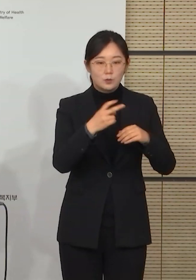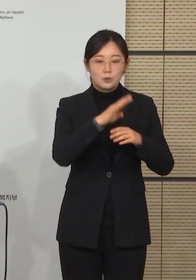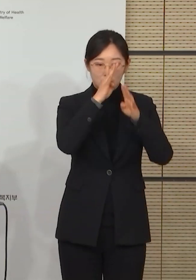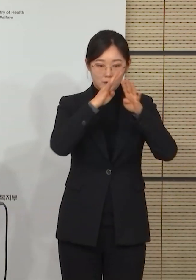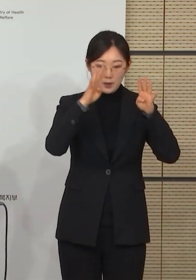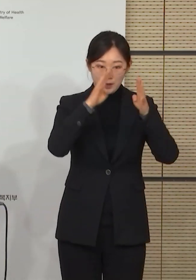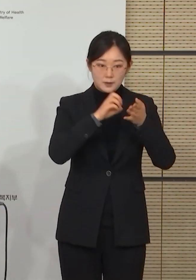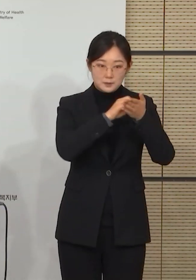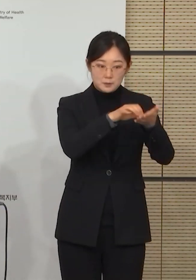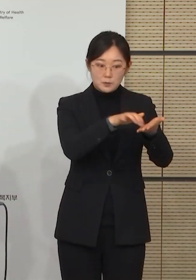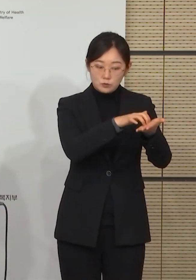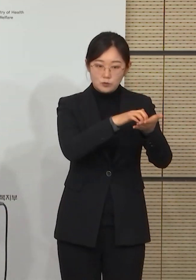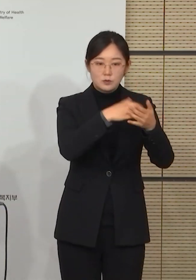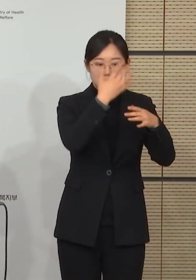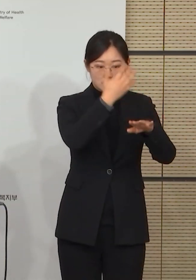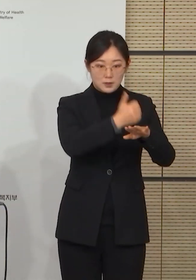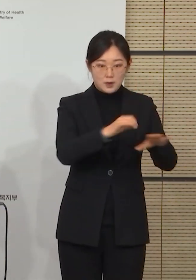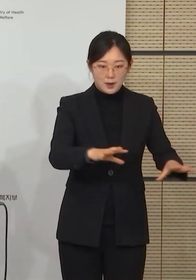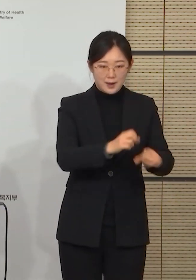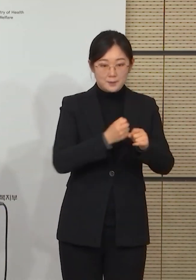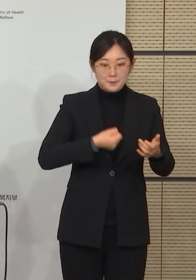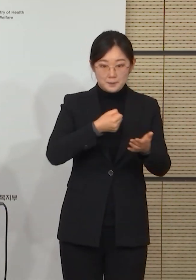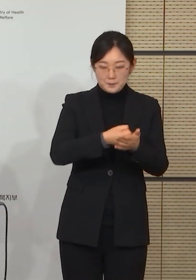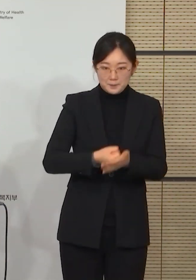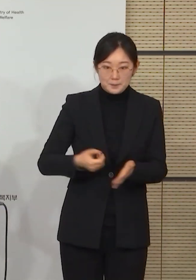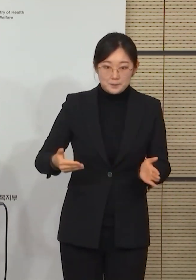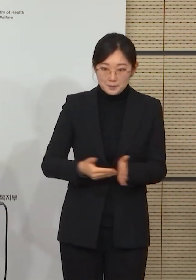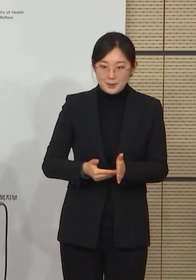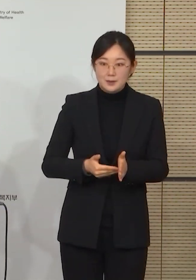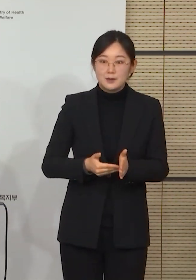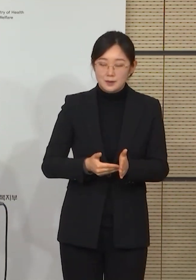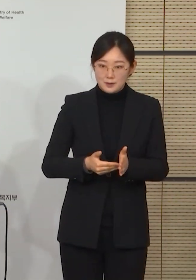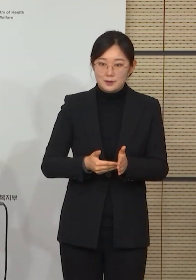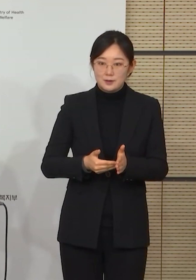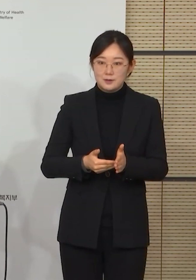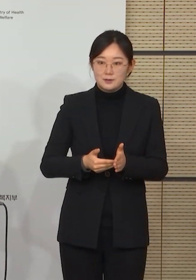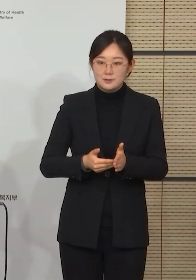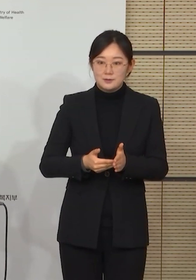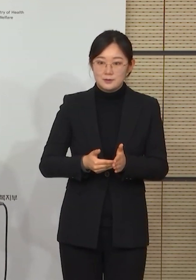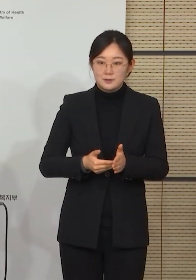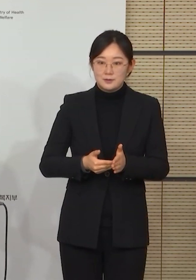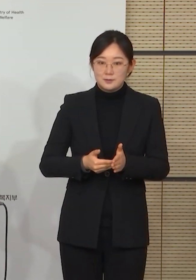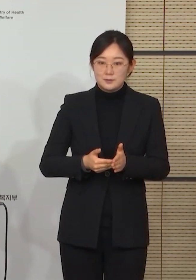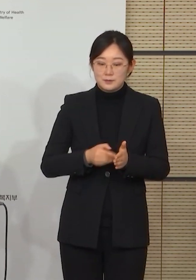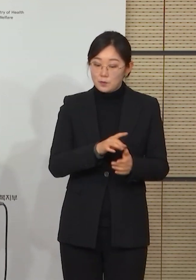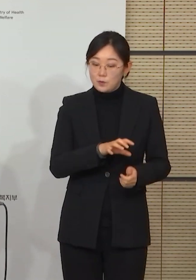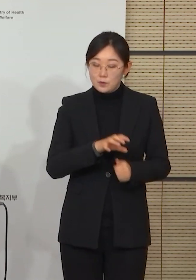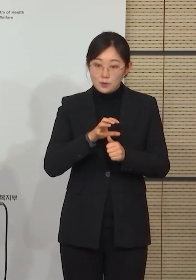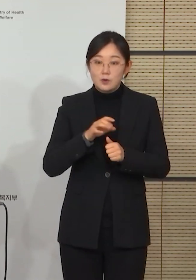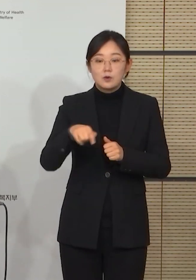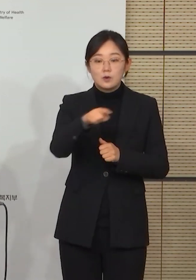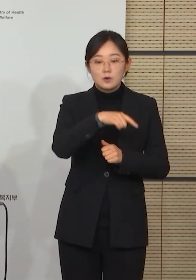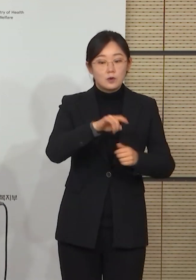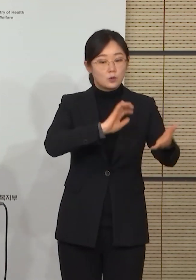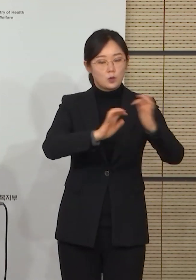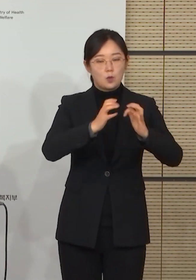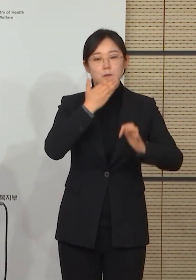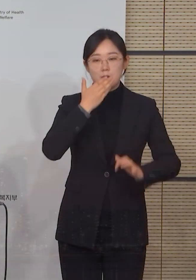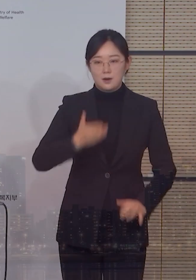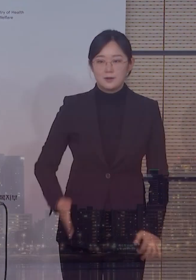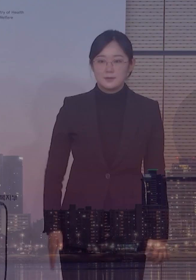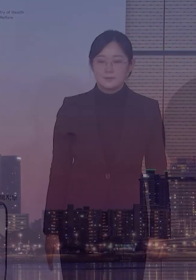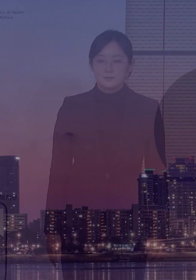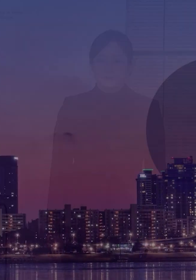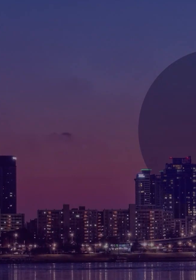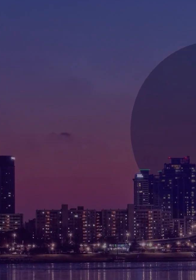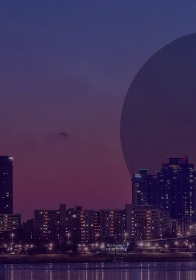결정을 해서 발표를 했지 않습니까? 정부의 정책이 결정되었습니다. 그래서 결정된 정책을 가지고 얼마든지 토론이 가능합니다.